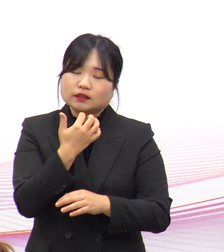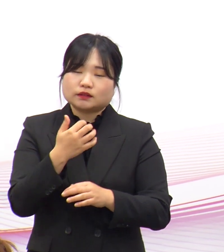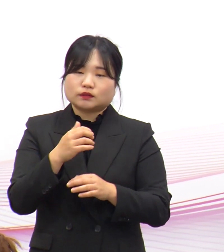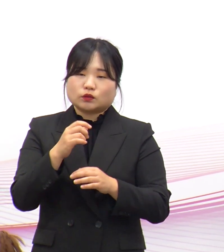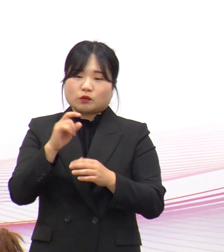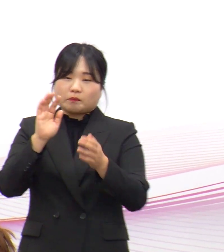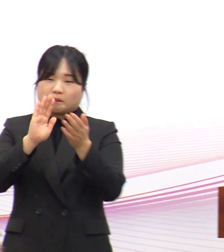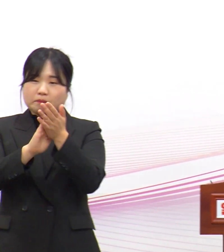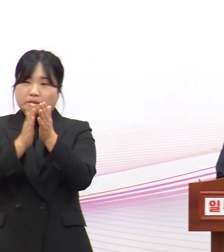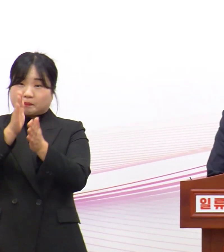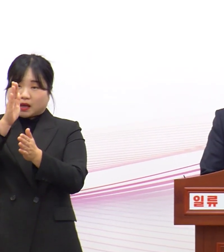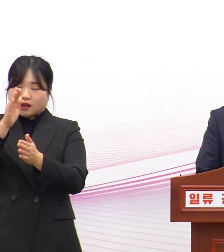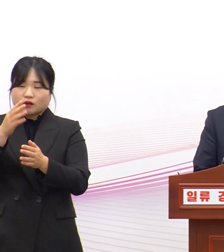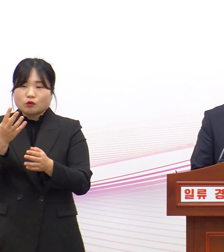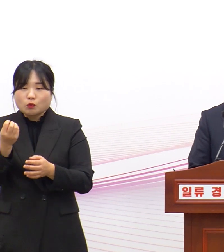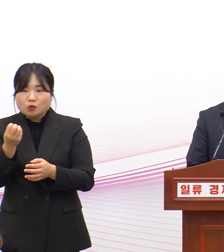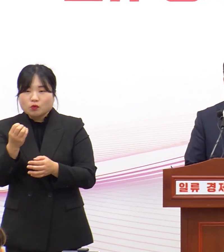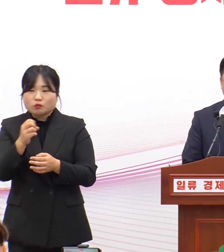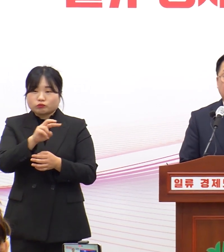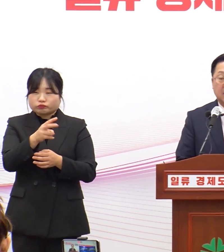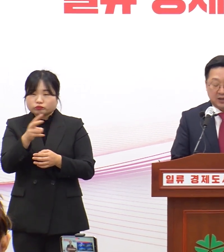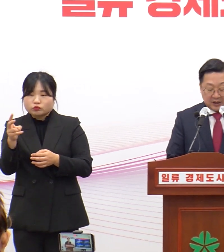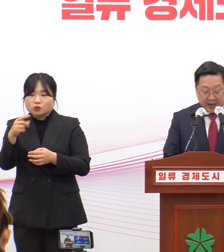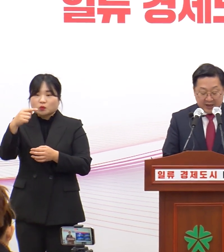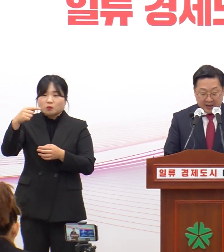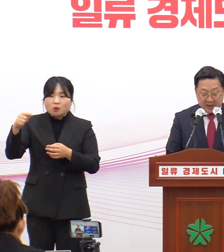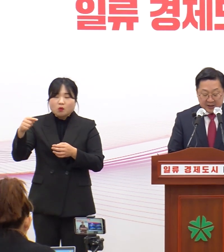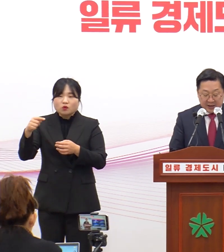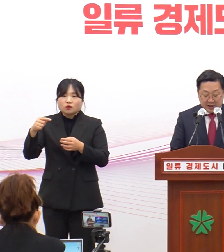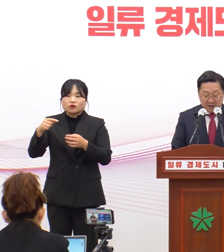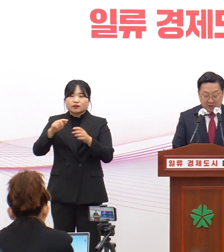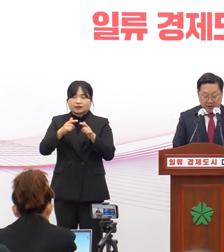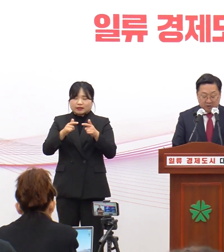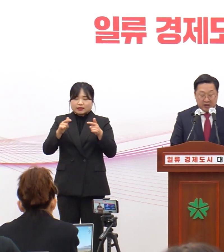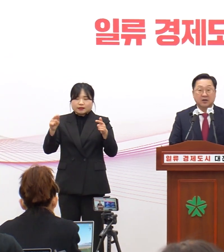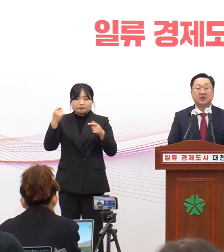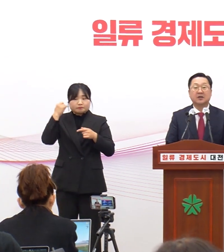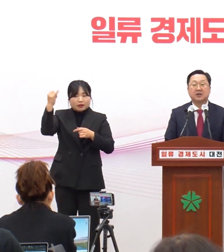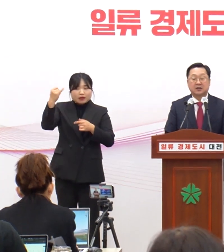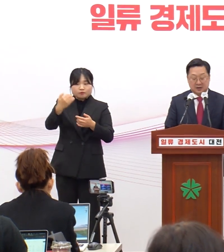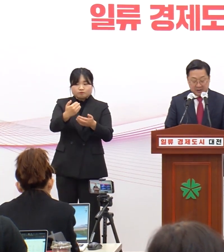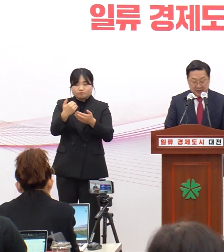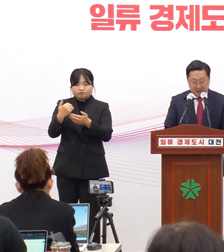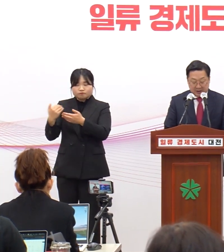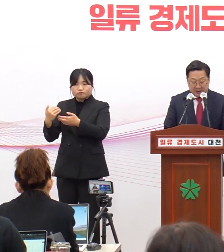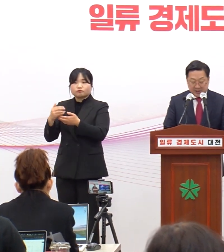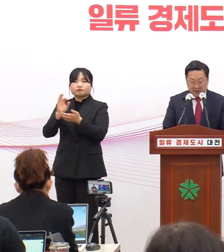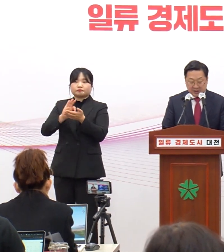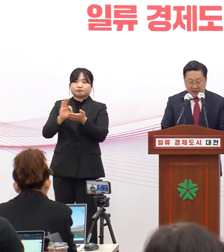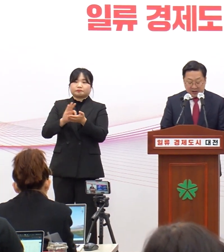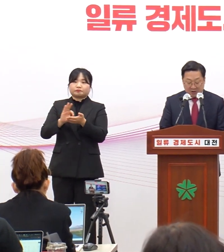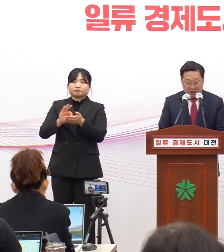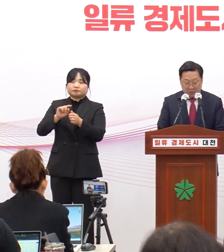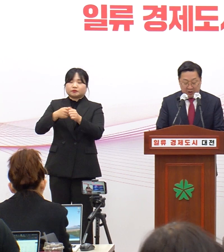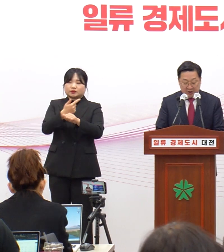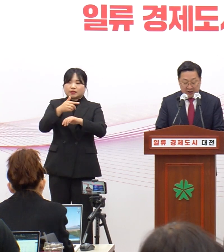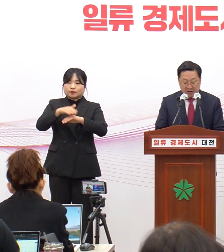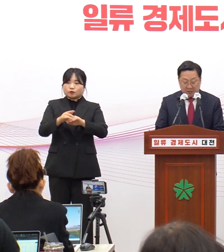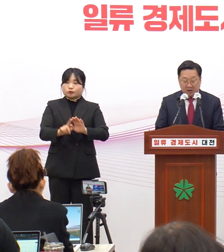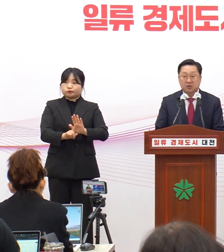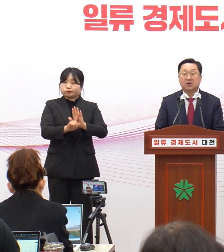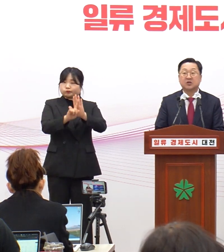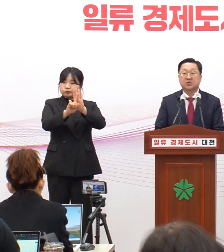반사 조명, 다이내믹한 조명 변화 등 다양한 아이디어를 활용하여 대전을 상징하고